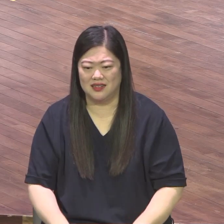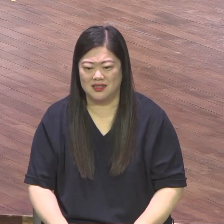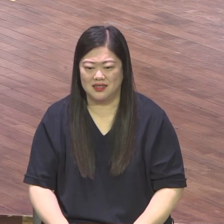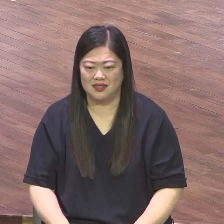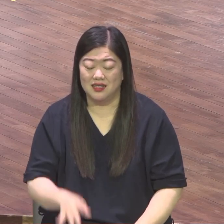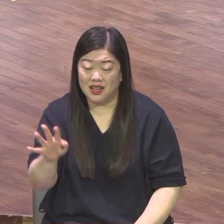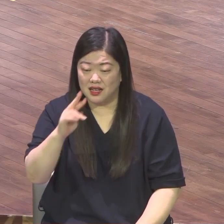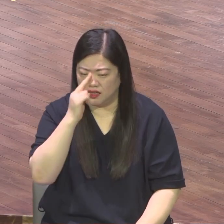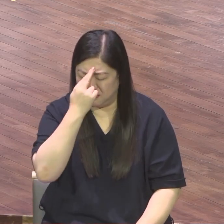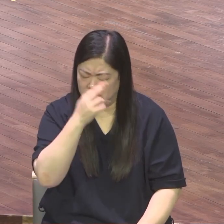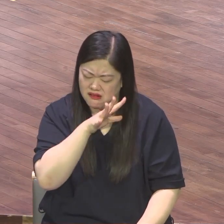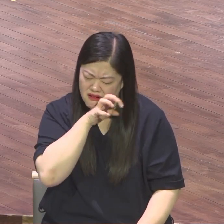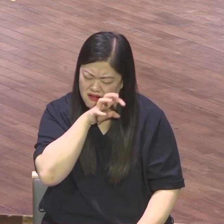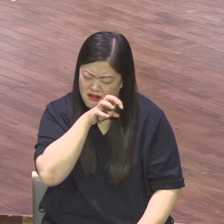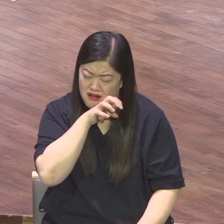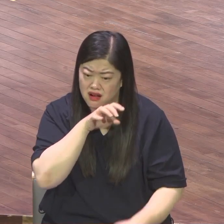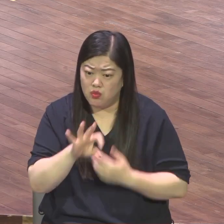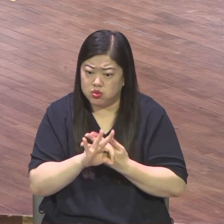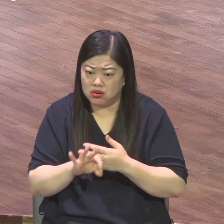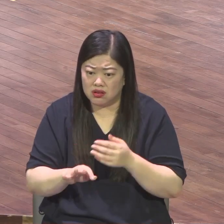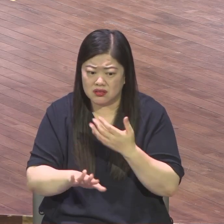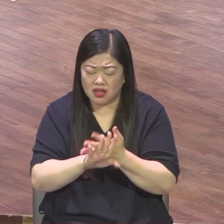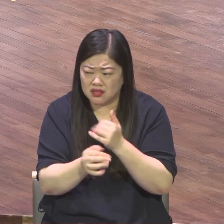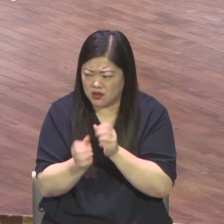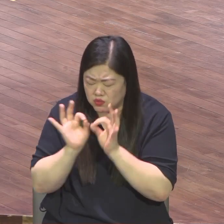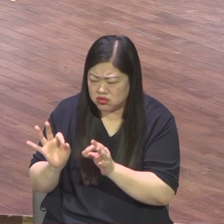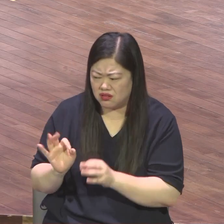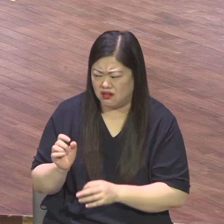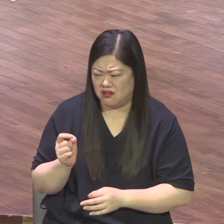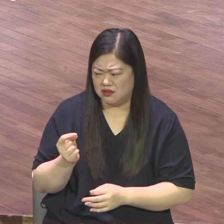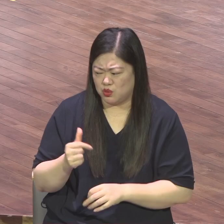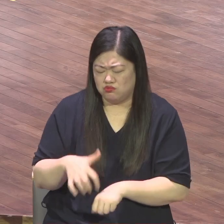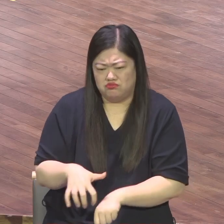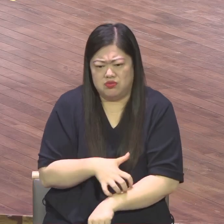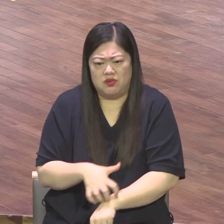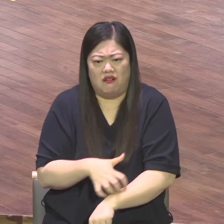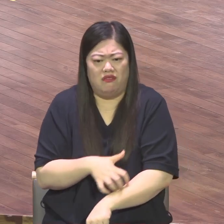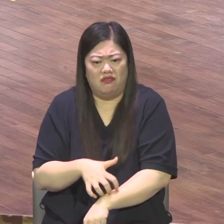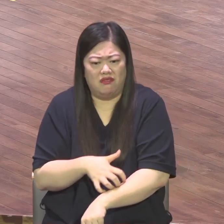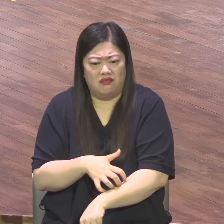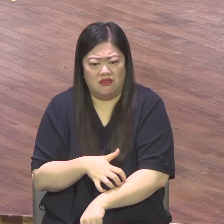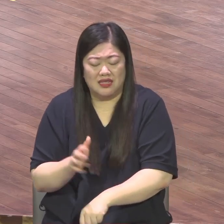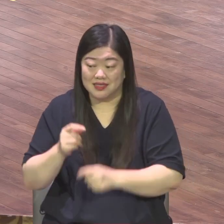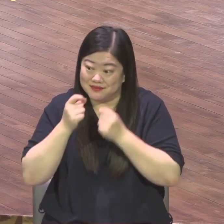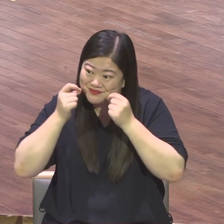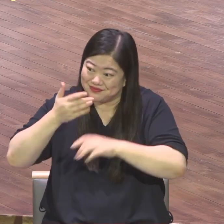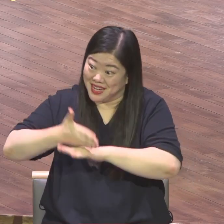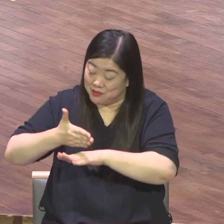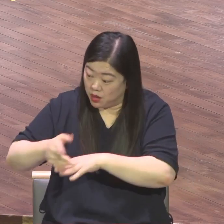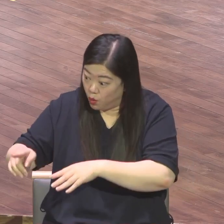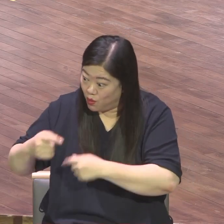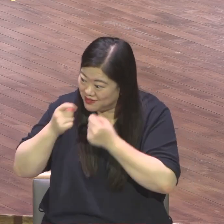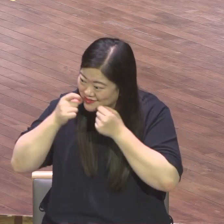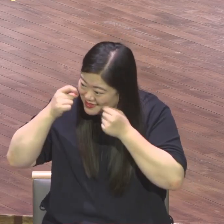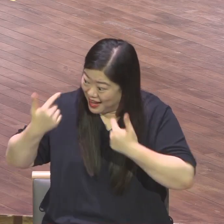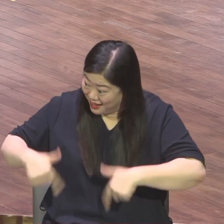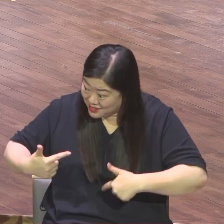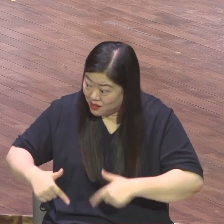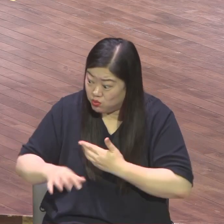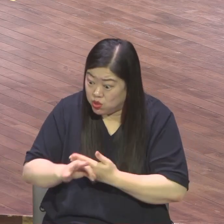불평해본들 남는 게 뭐가 있습니까? 아무것도 없어요. 사단이 자리를 차지할 수밖에 없습니다. 하나님 뜻이기 때문에